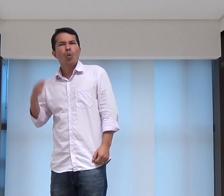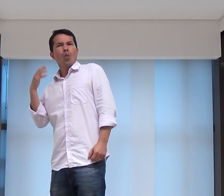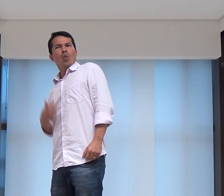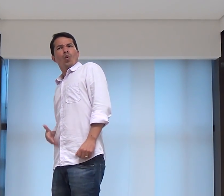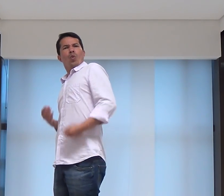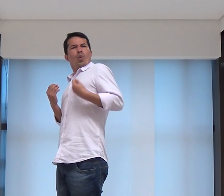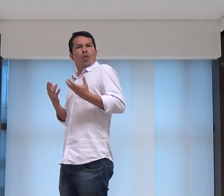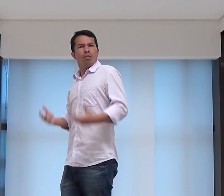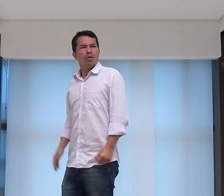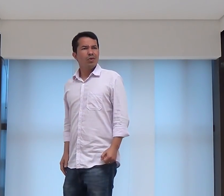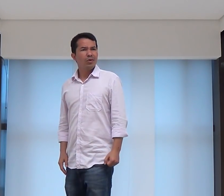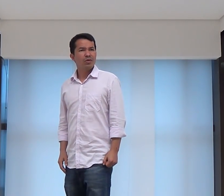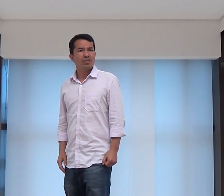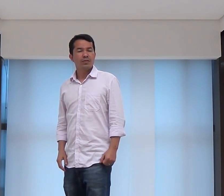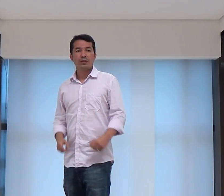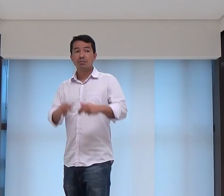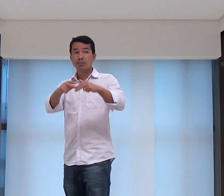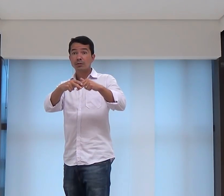disso? Nossa!